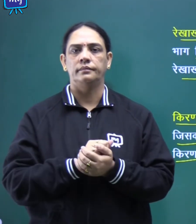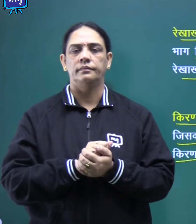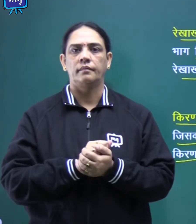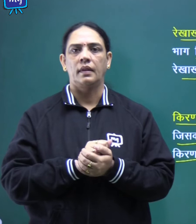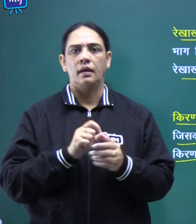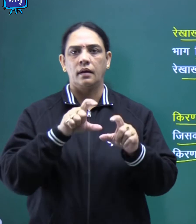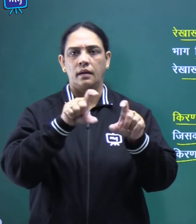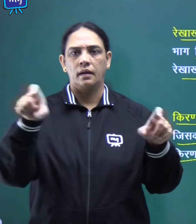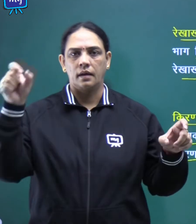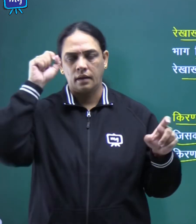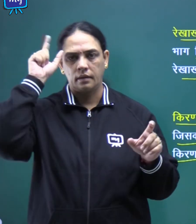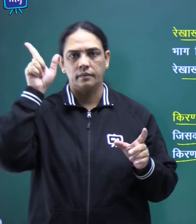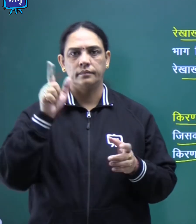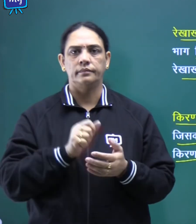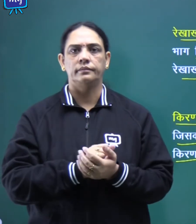समझ आ गया?